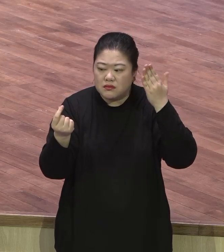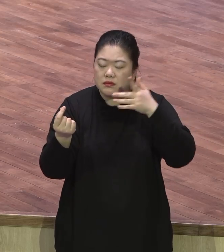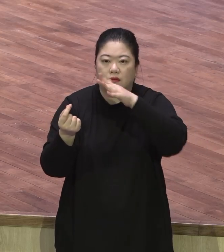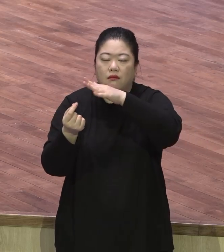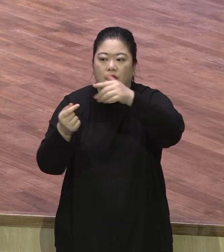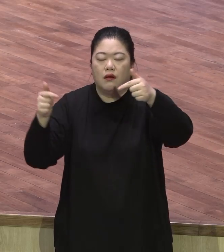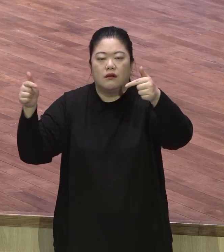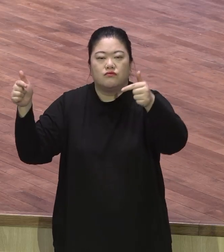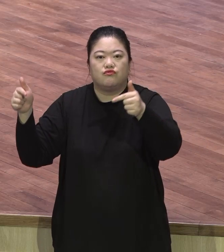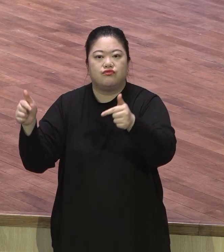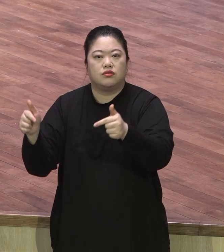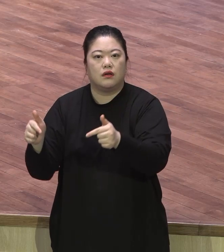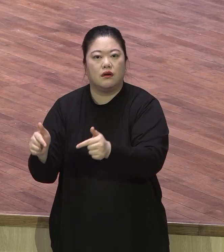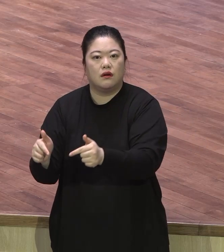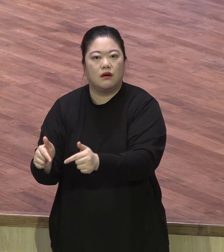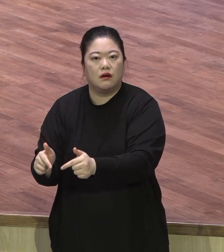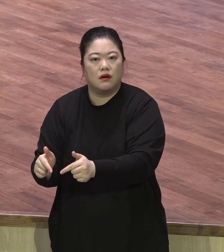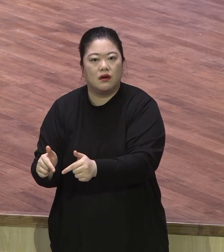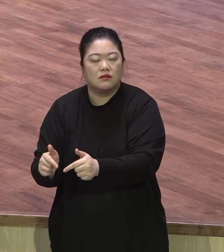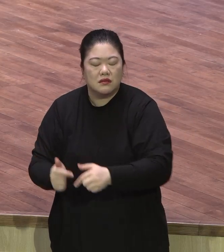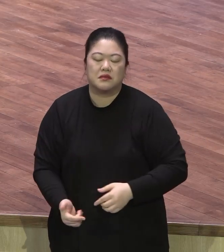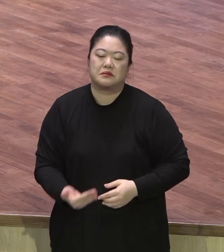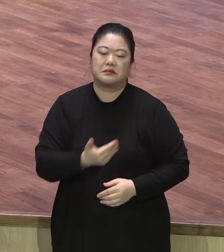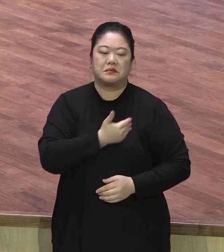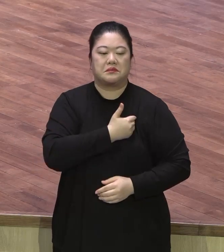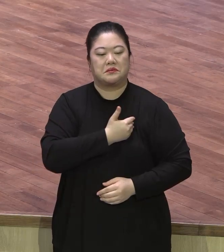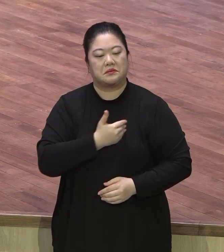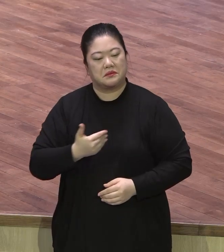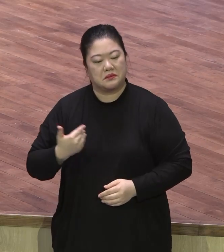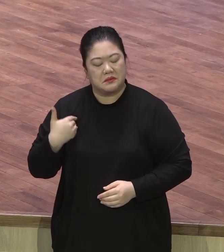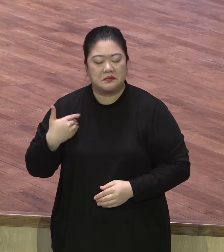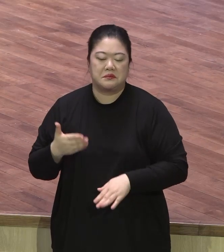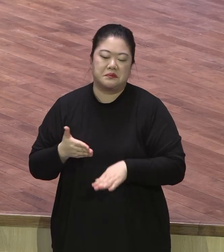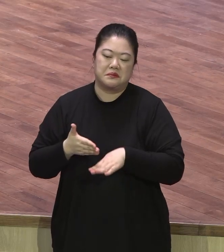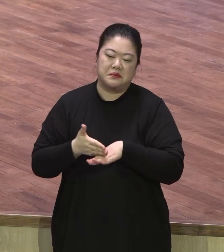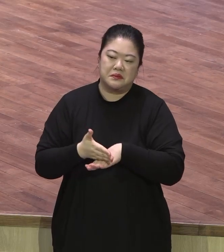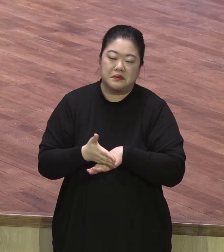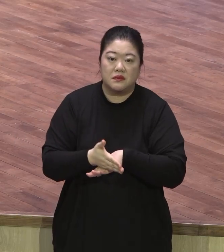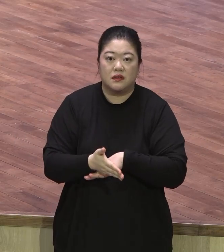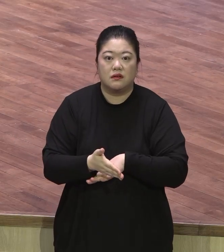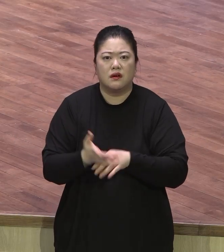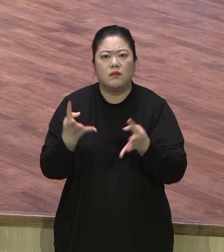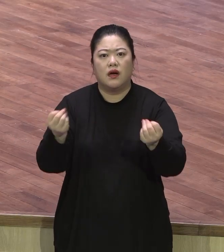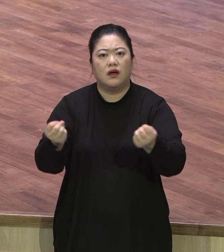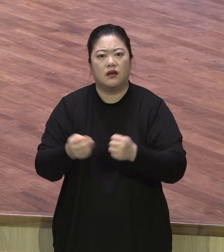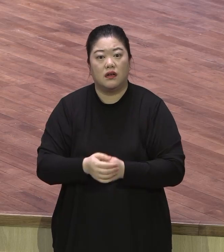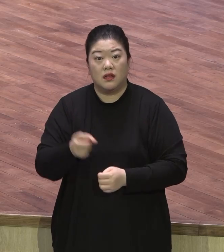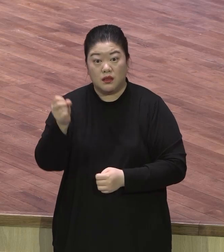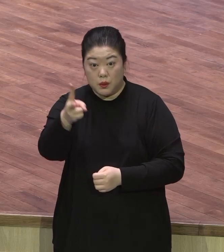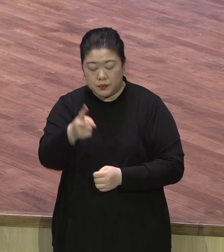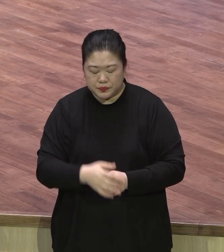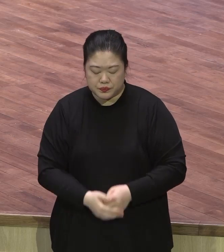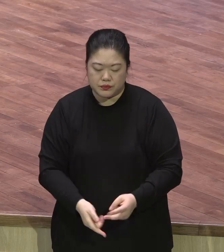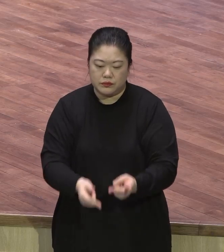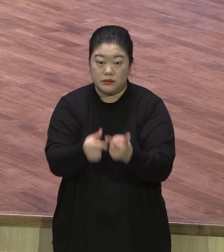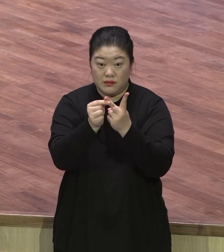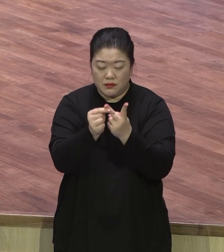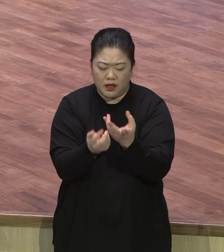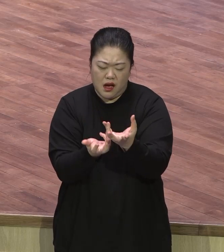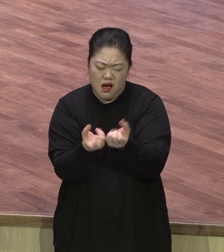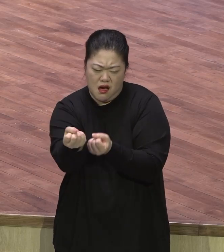열정의 시급함을 가지고 새로운 도약을 그렇게 해야 됩니다 분열 집착 중독